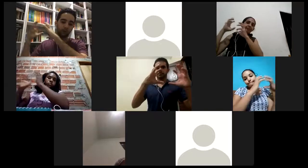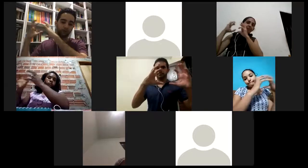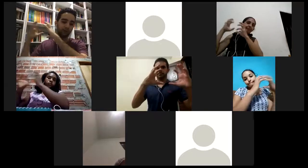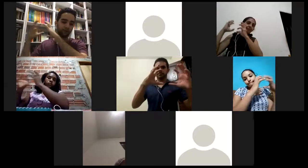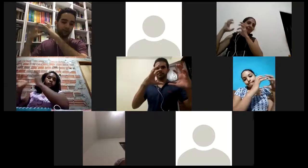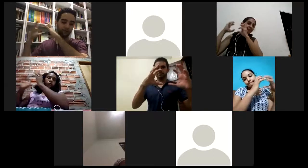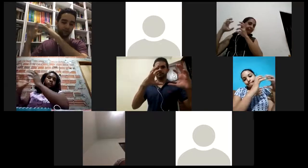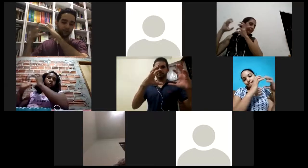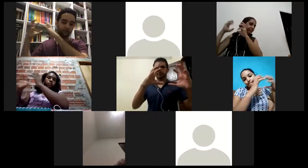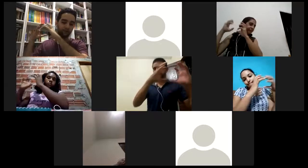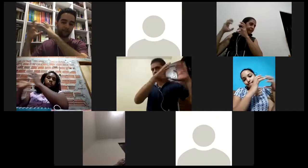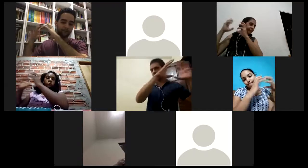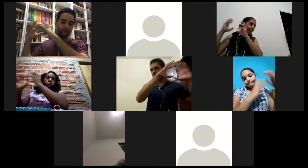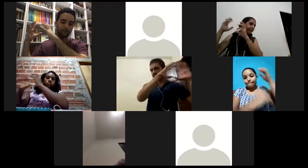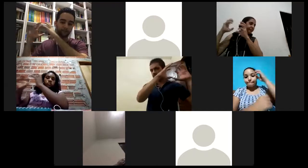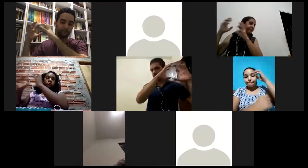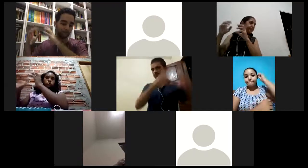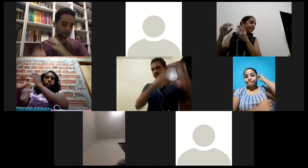água.